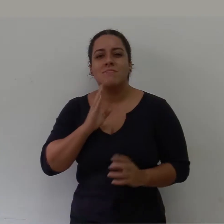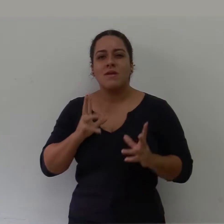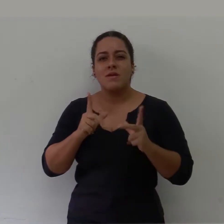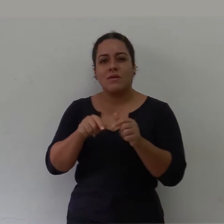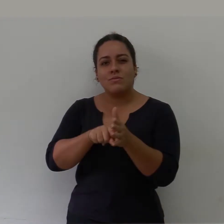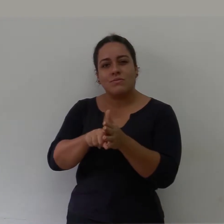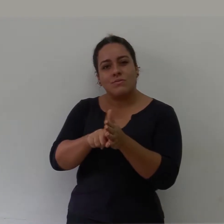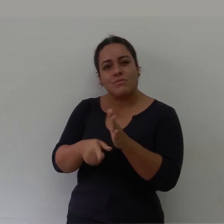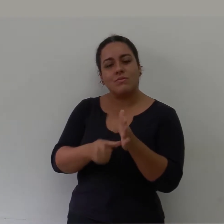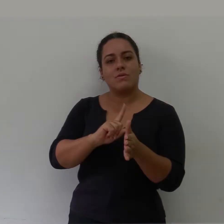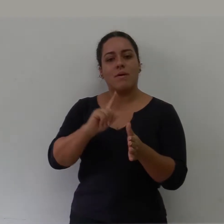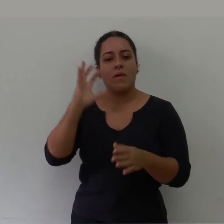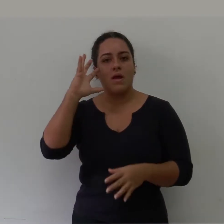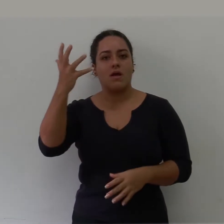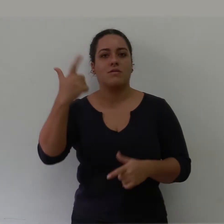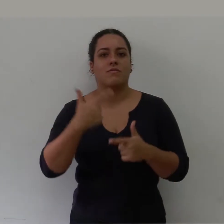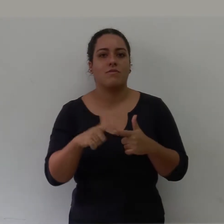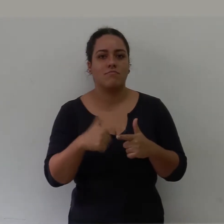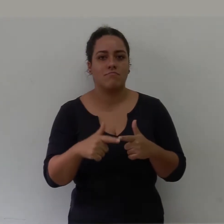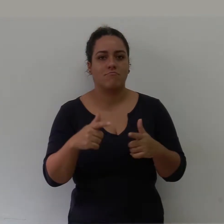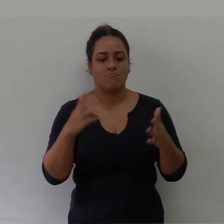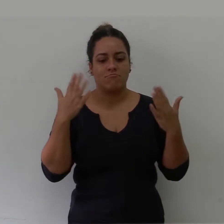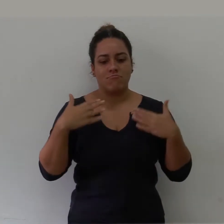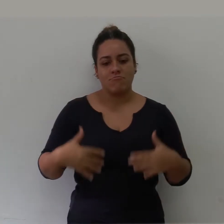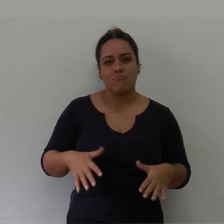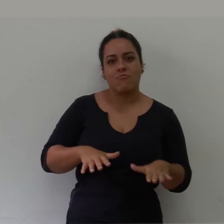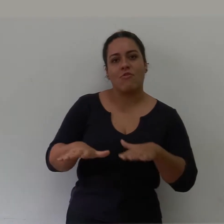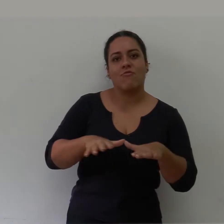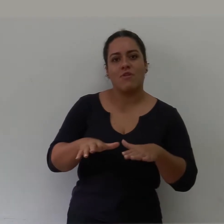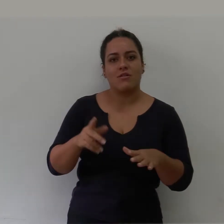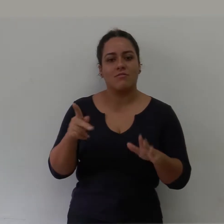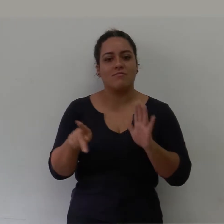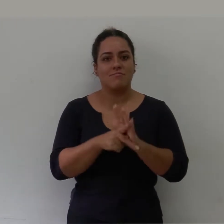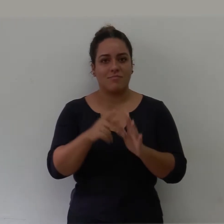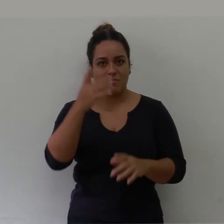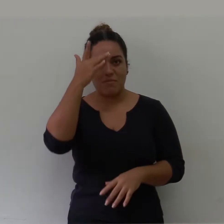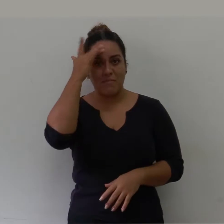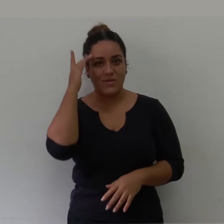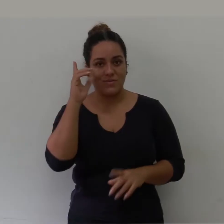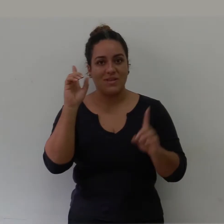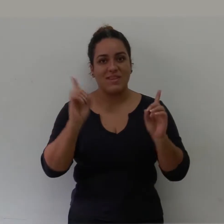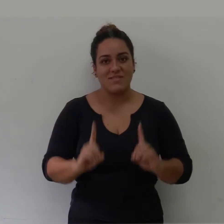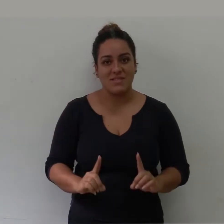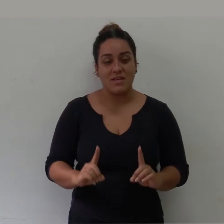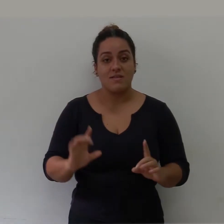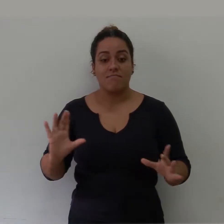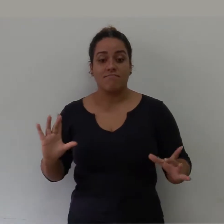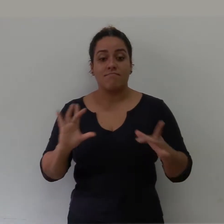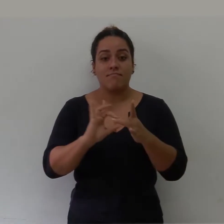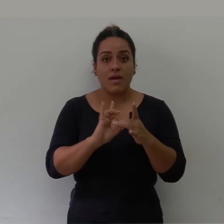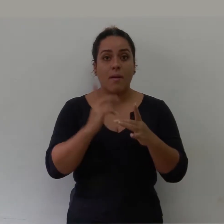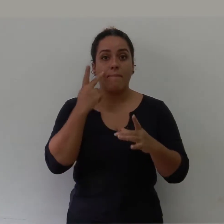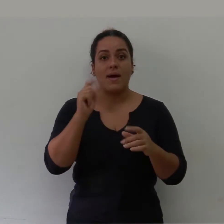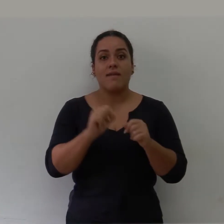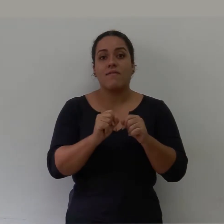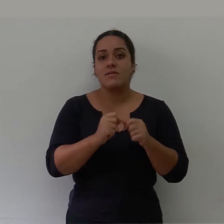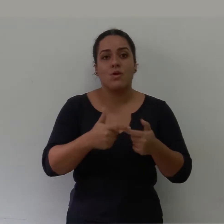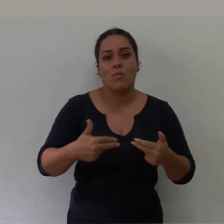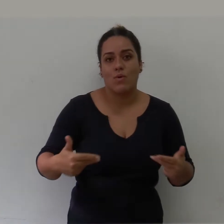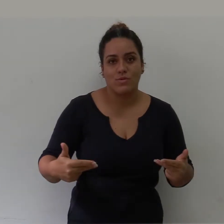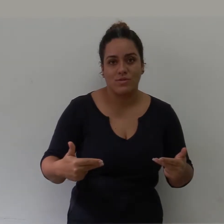conhecimento para a resolução de dificuldades funcionais de pessoas com deficiência. Está sempre vinculada ao desempenho de uma